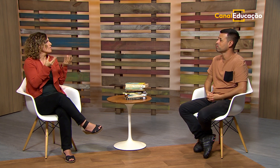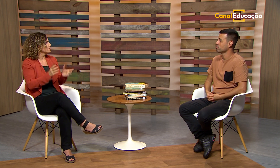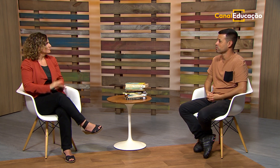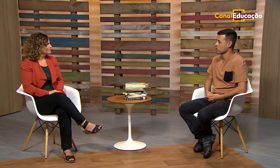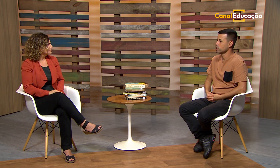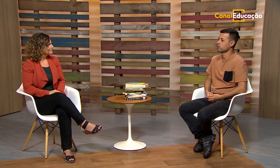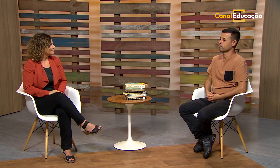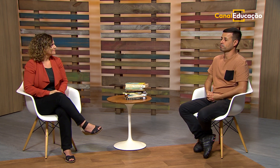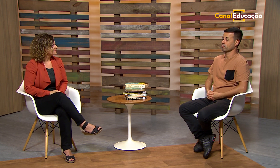foi?